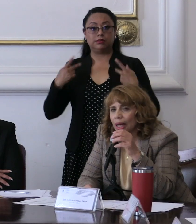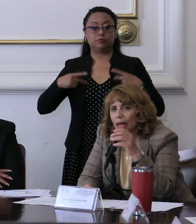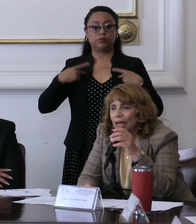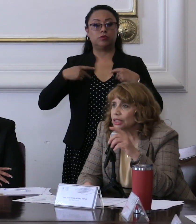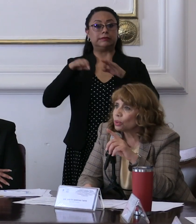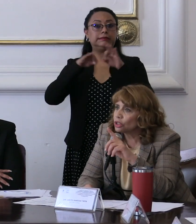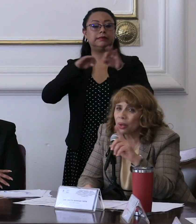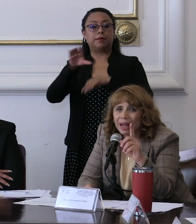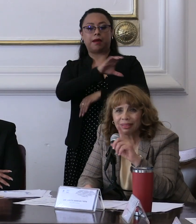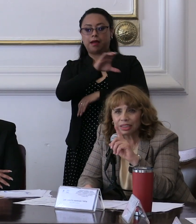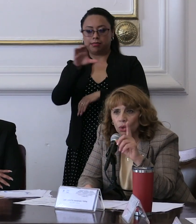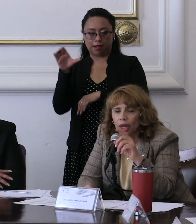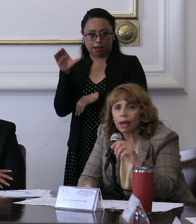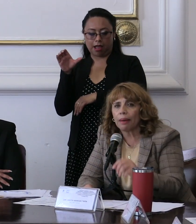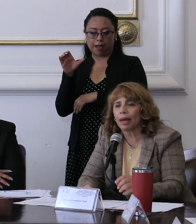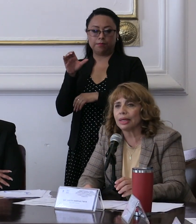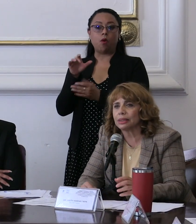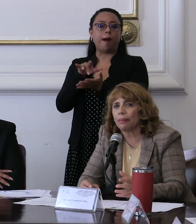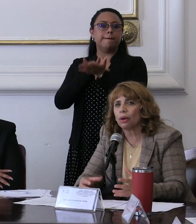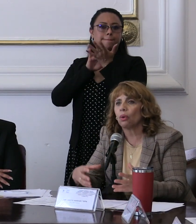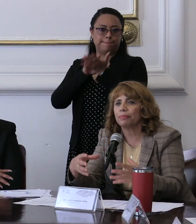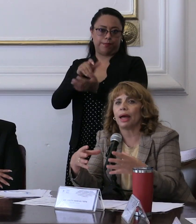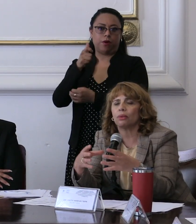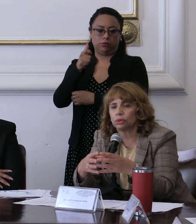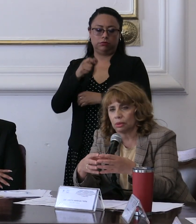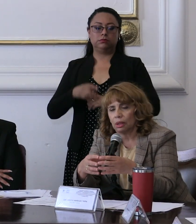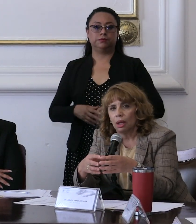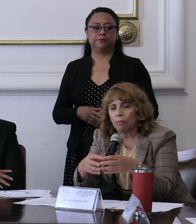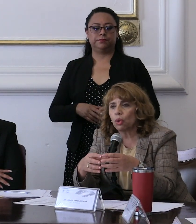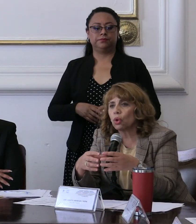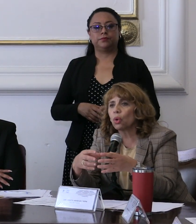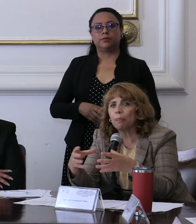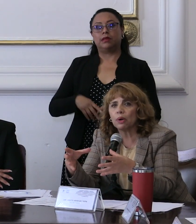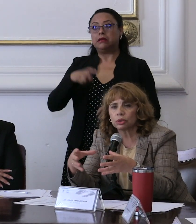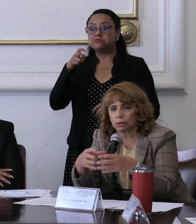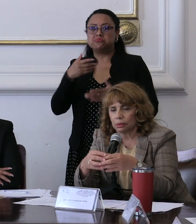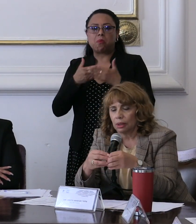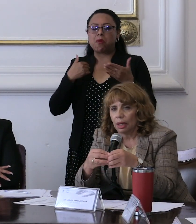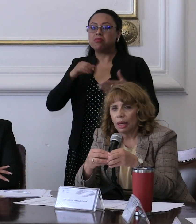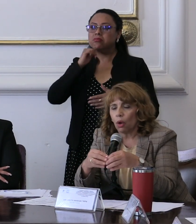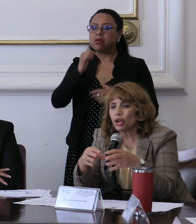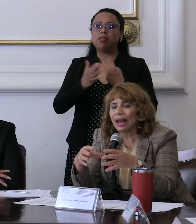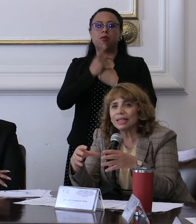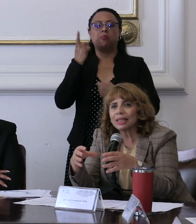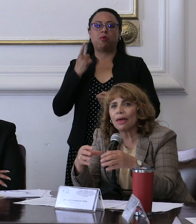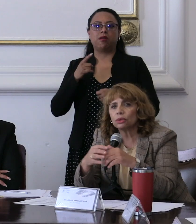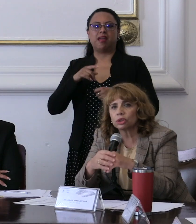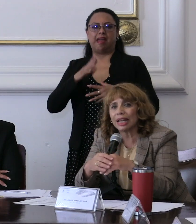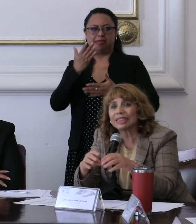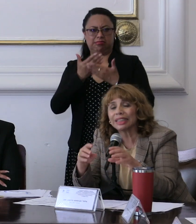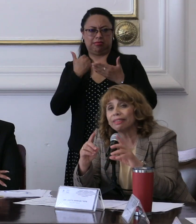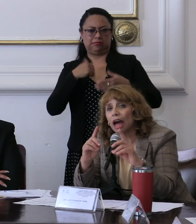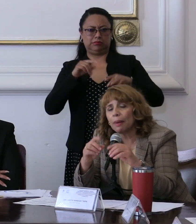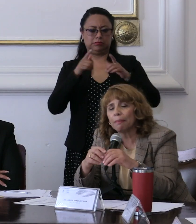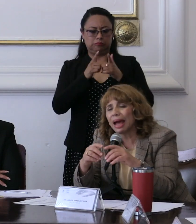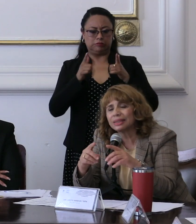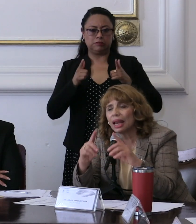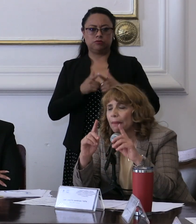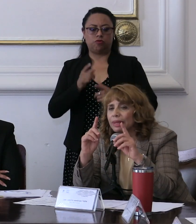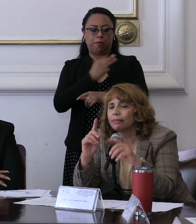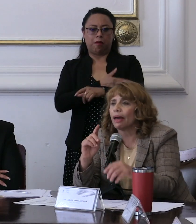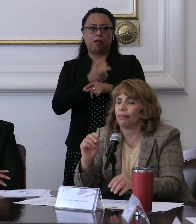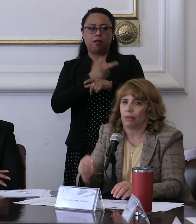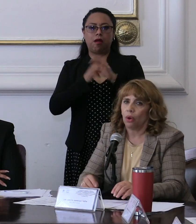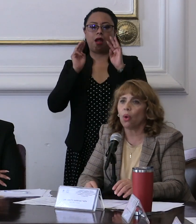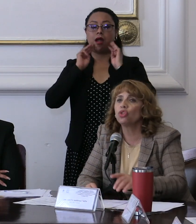agricultores, situación que antes no llegaba y estaban cooptados por grupos organizados que les quitaban más